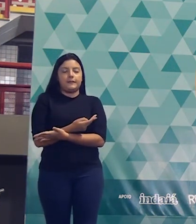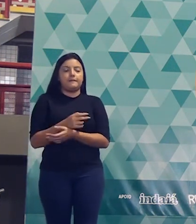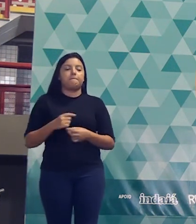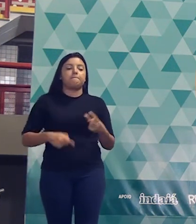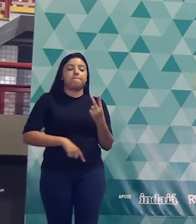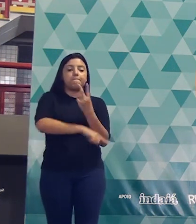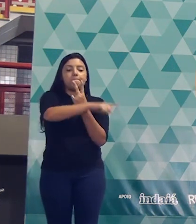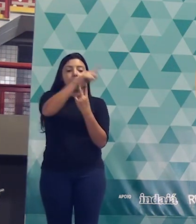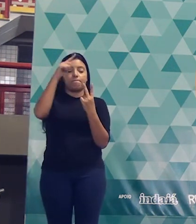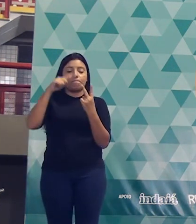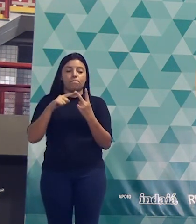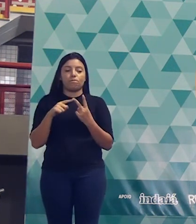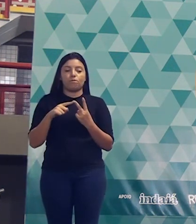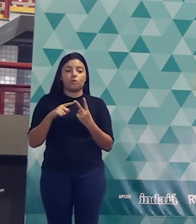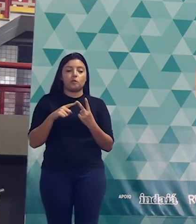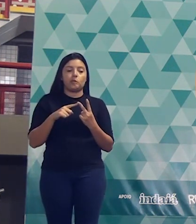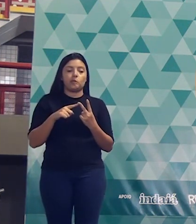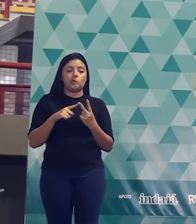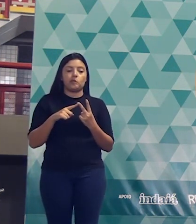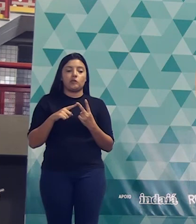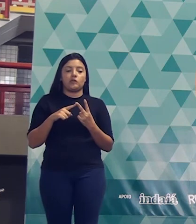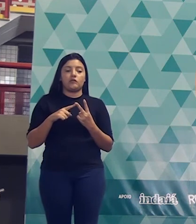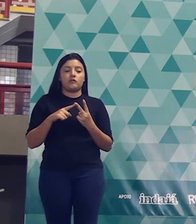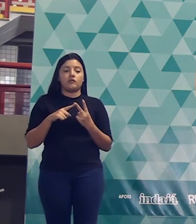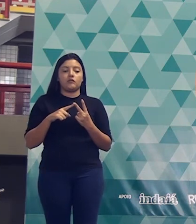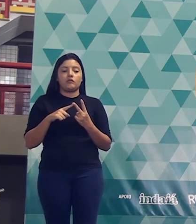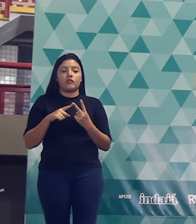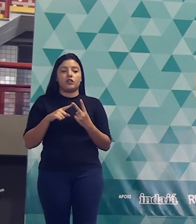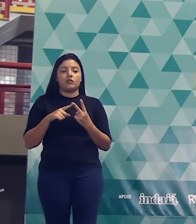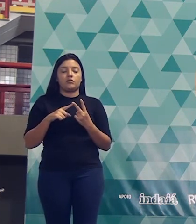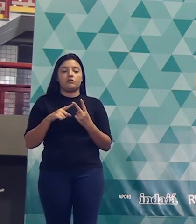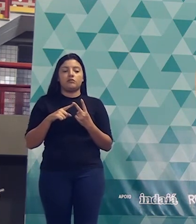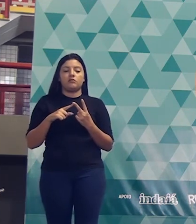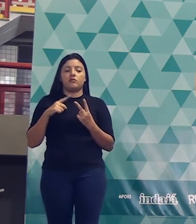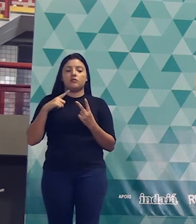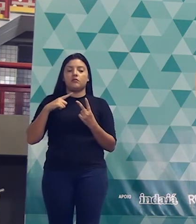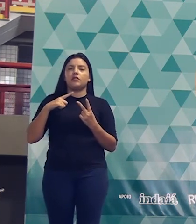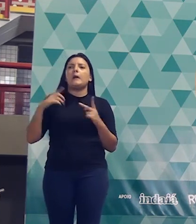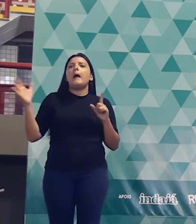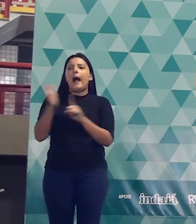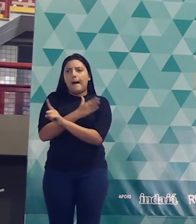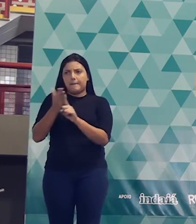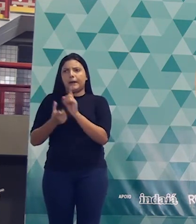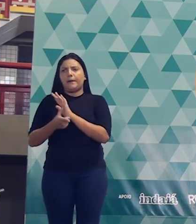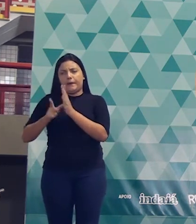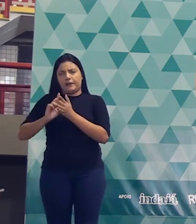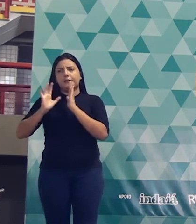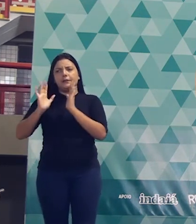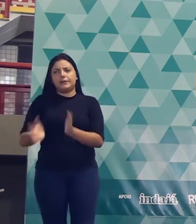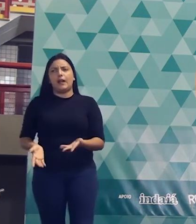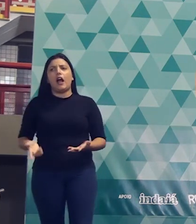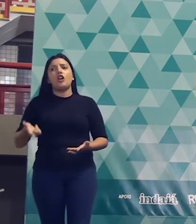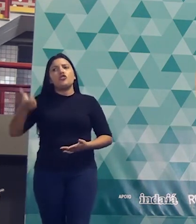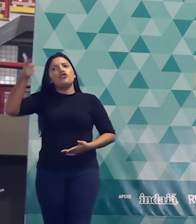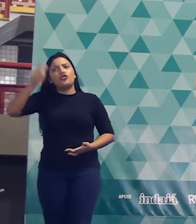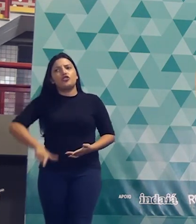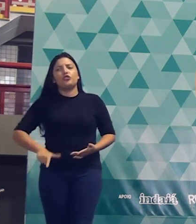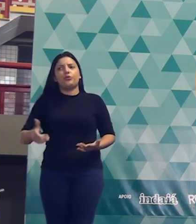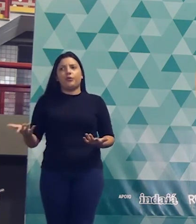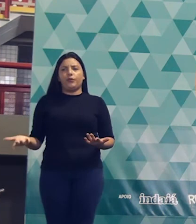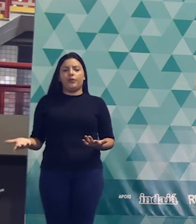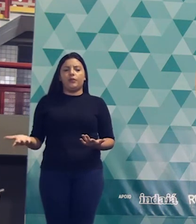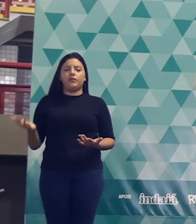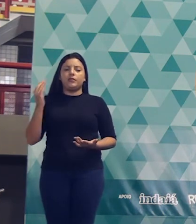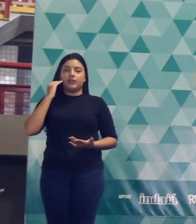primeiro pressuposto. Segundo, ele já apanhou uma vez, não já? Já, porque aí está dizendo o quê? Que ele vai levar outra